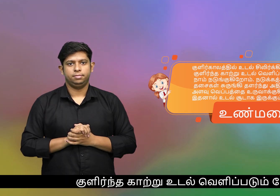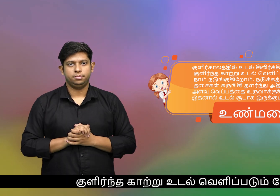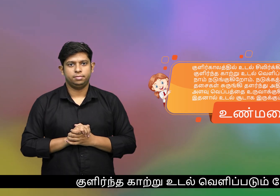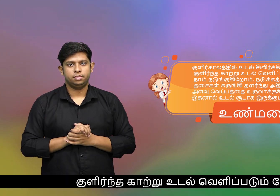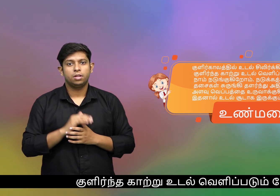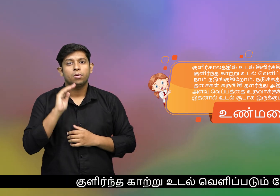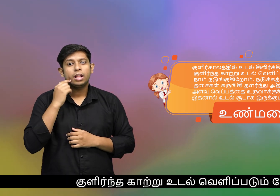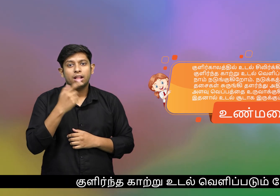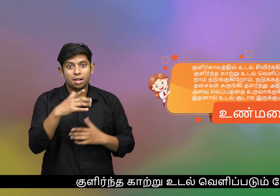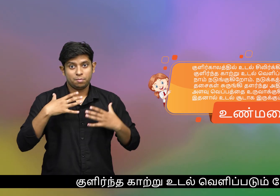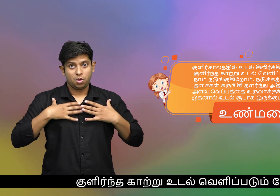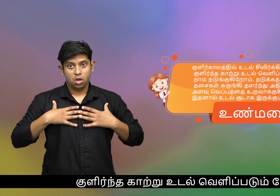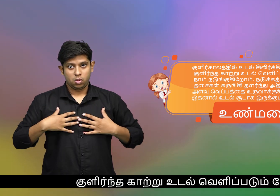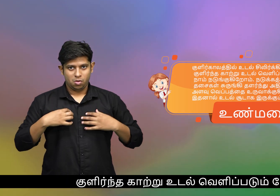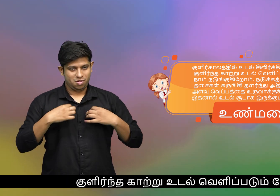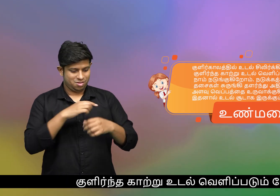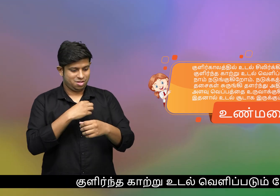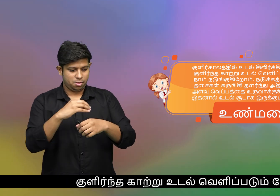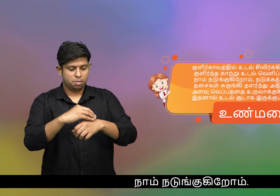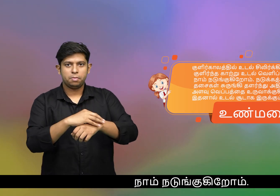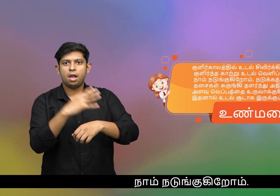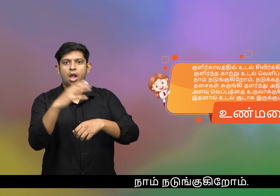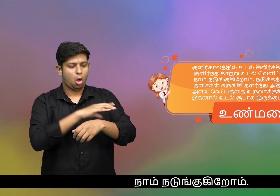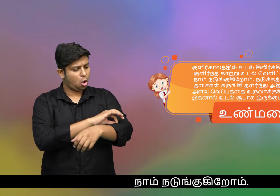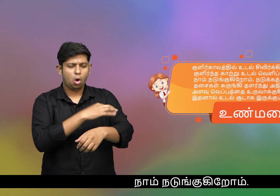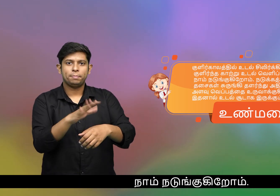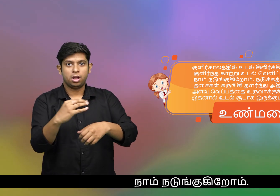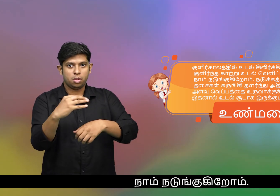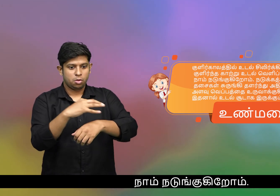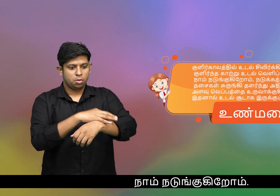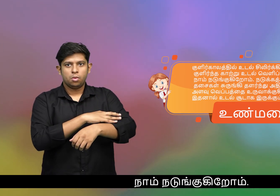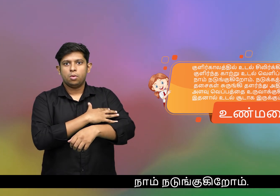குளிர்ந்த காற்று உடல் வெளிப்படும் போது நாம் நடுங்குகிறோம்.